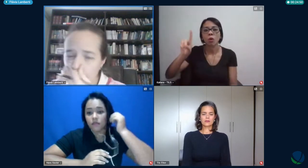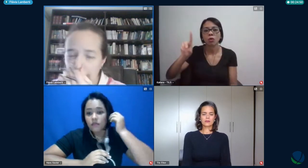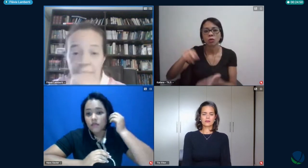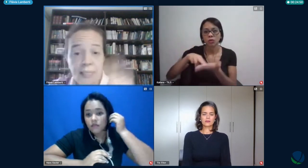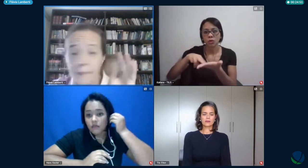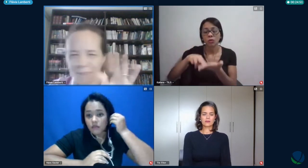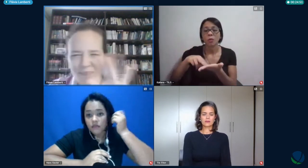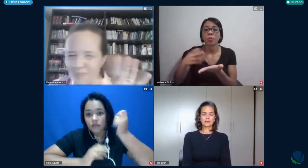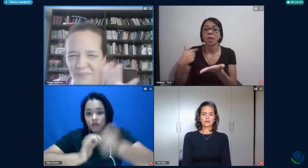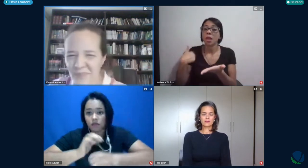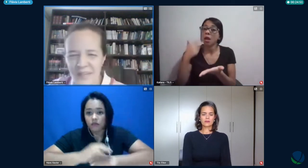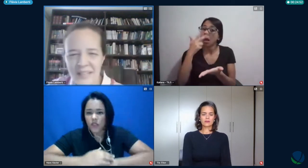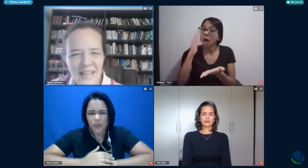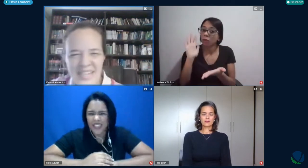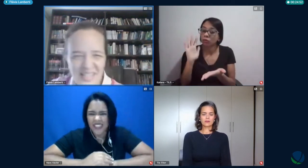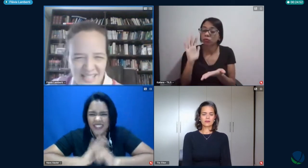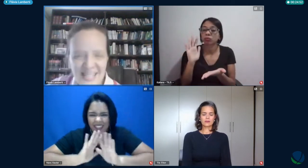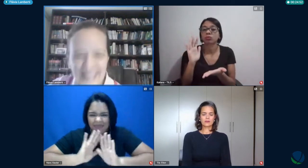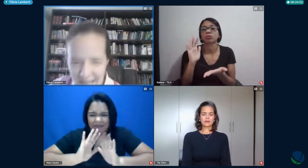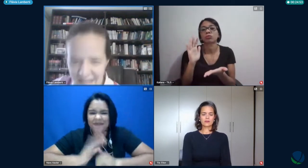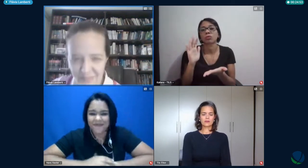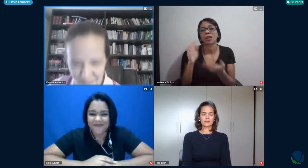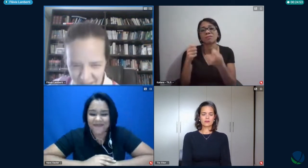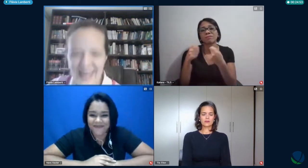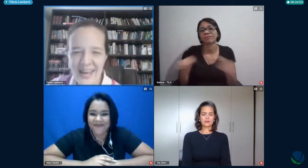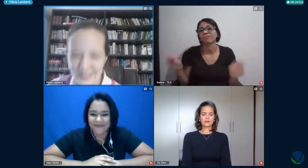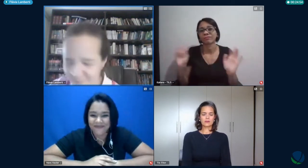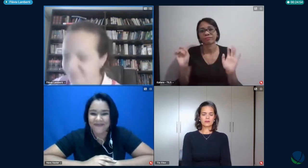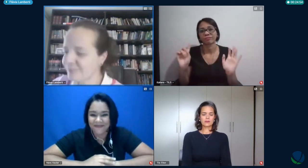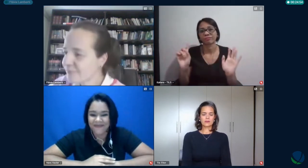eu acho que é desnecessário.